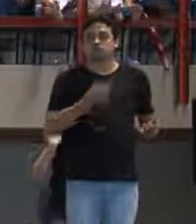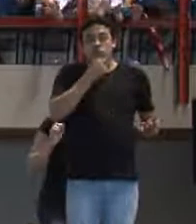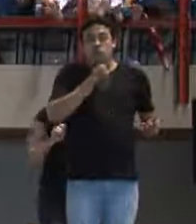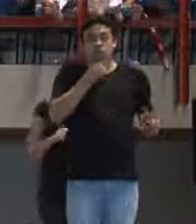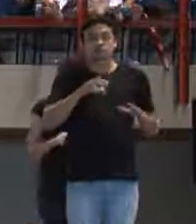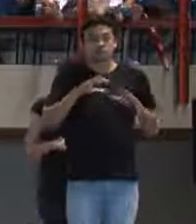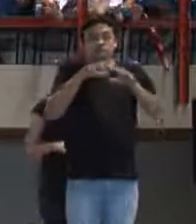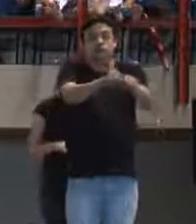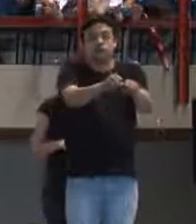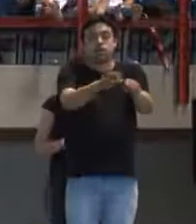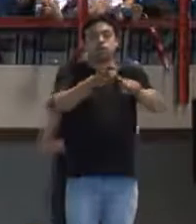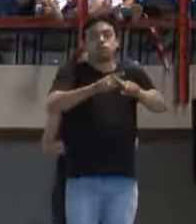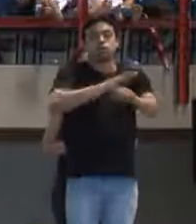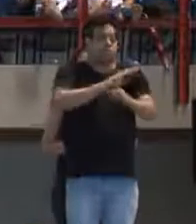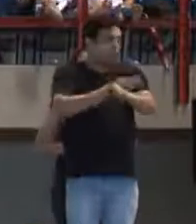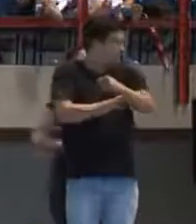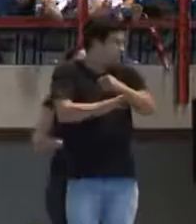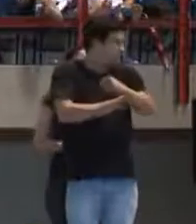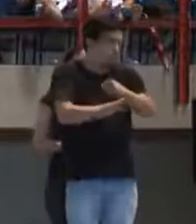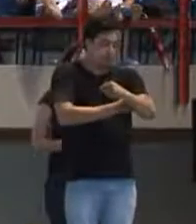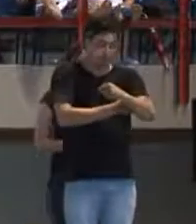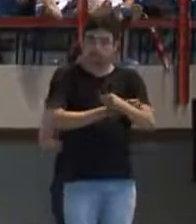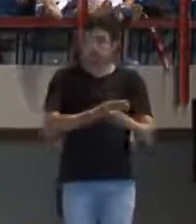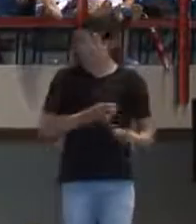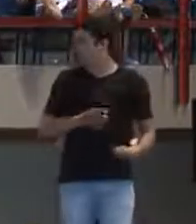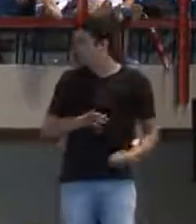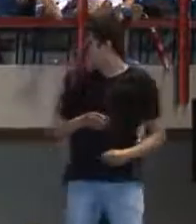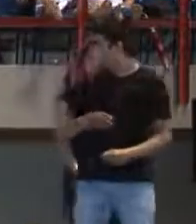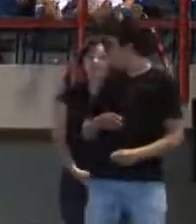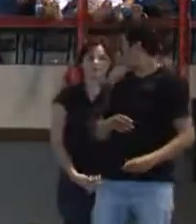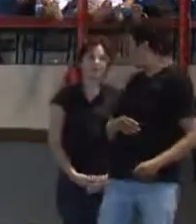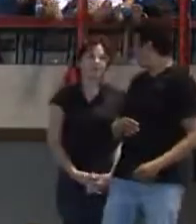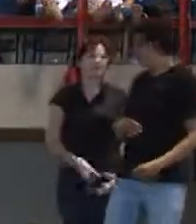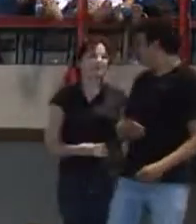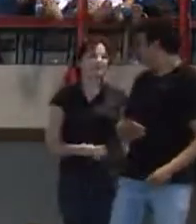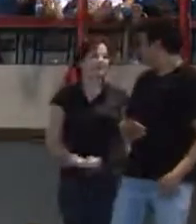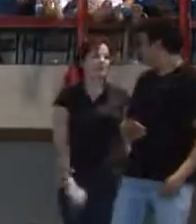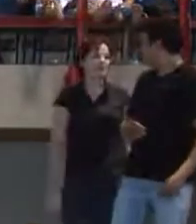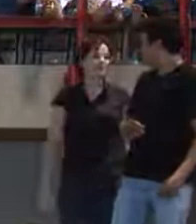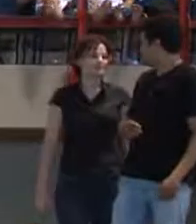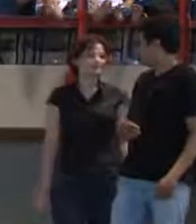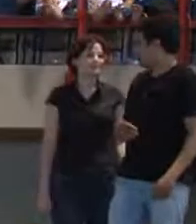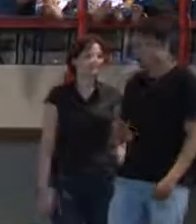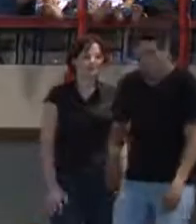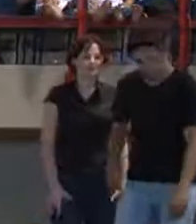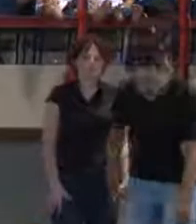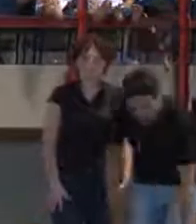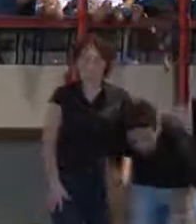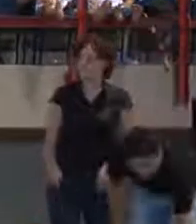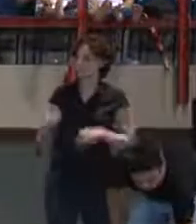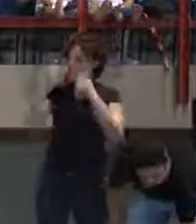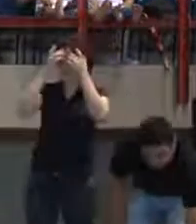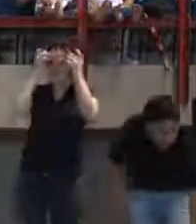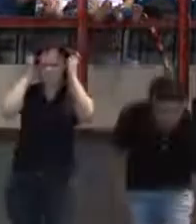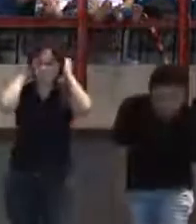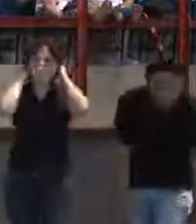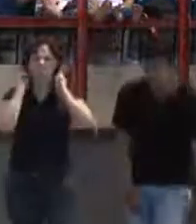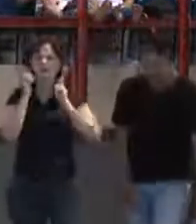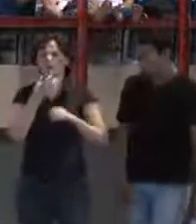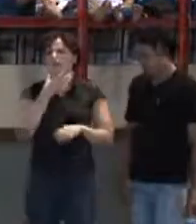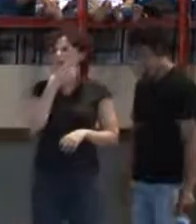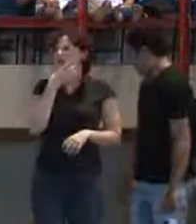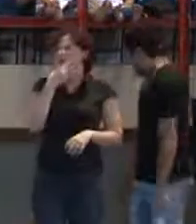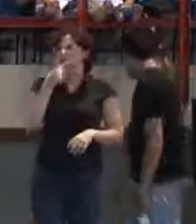O homem, porque ele é a força braçal. Aí eu venho a pergunta, o homem sabe trabalhar a terra? Não, porque isso é um